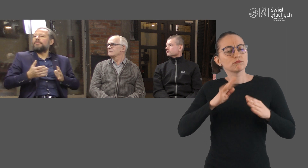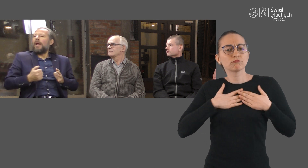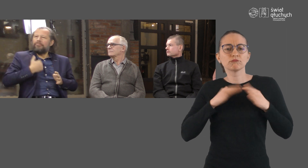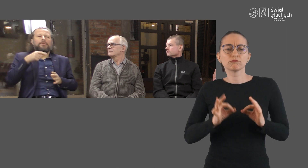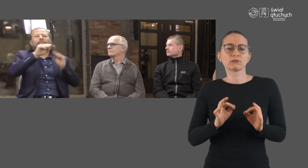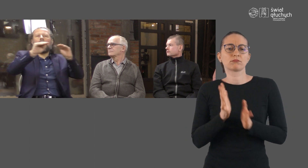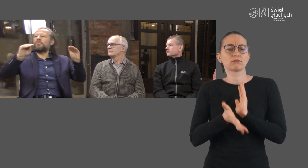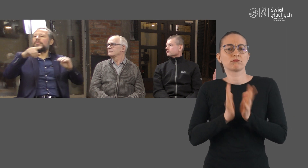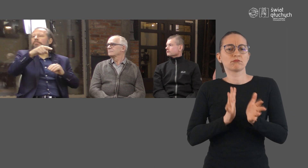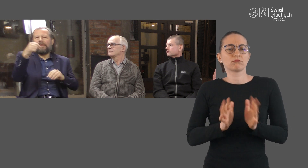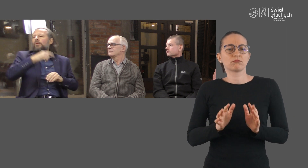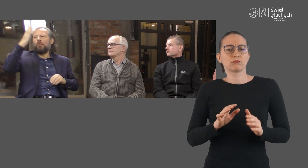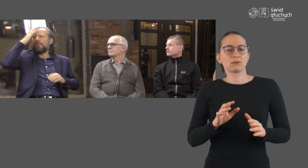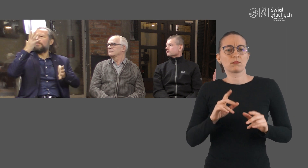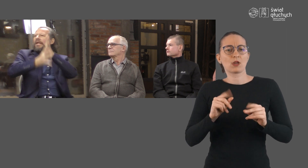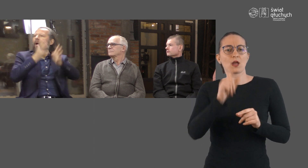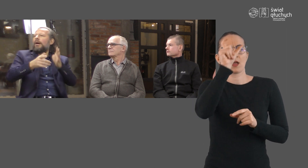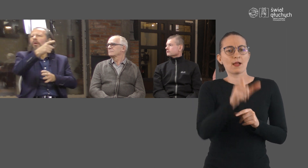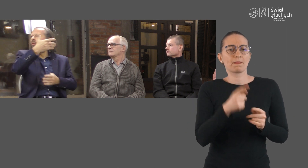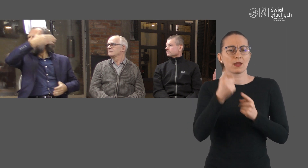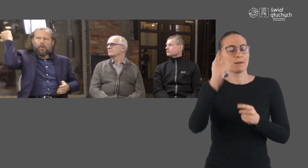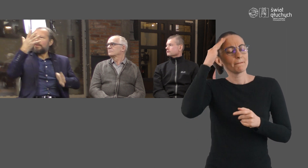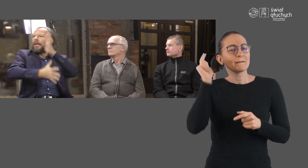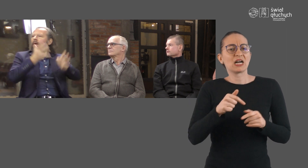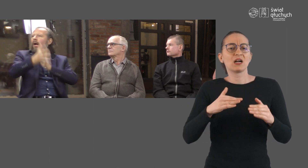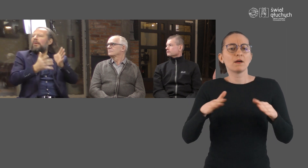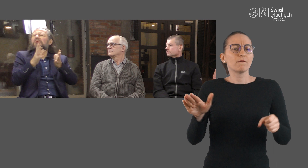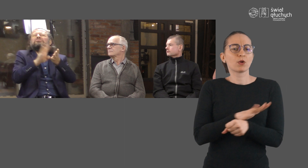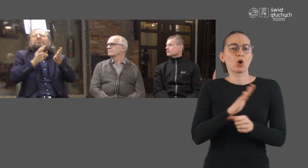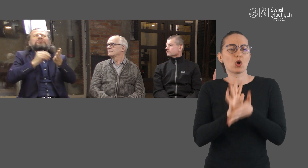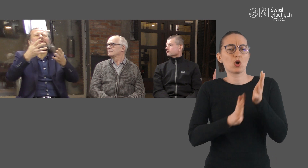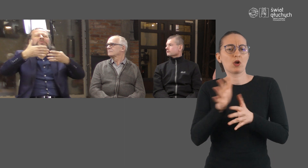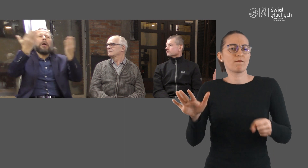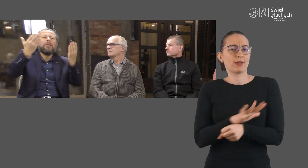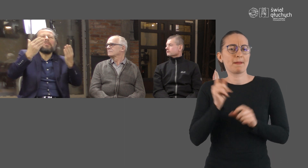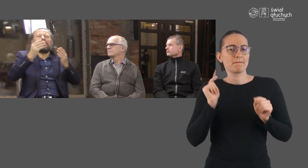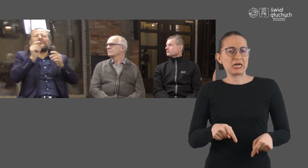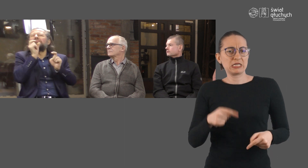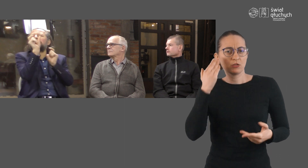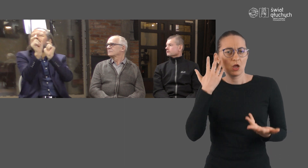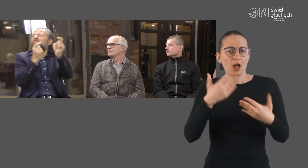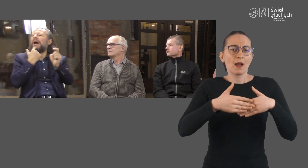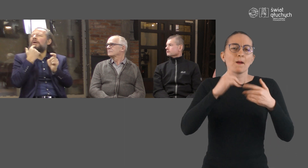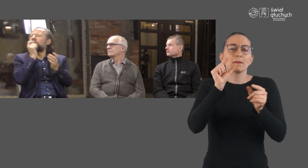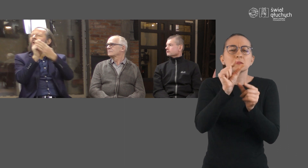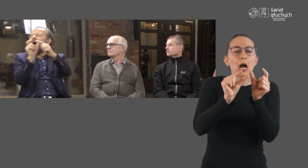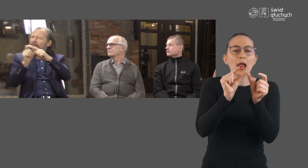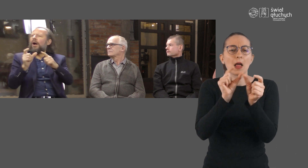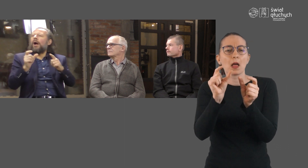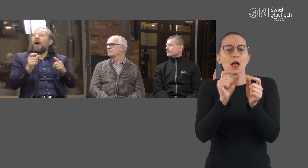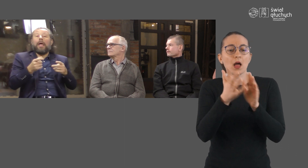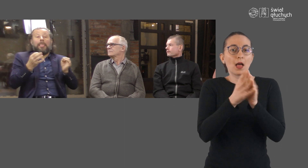to naturalne, że ja migam. Nauczyciele powinni też umieć migać, nie umieli migać wtedy. Potrafili jakieś krótkie zwroty mówić